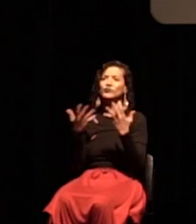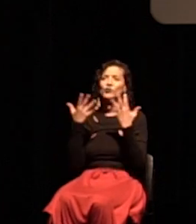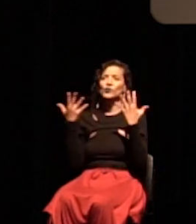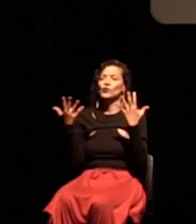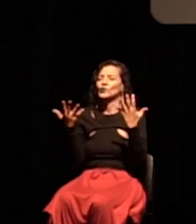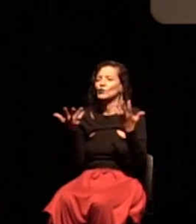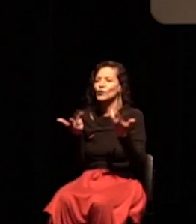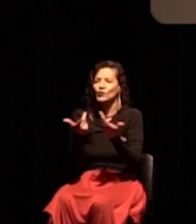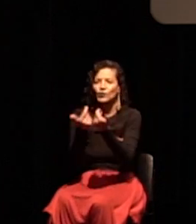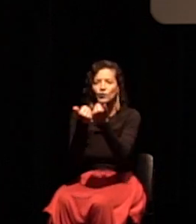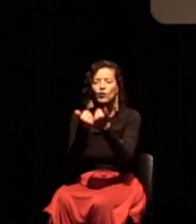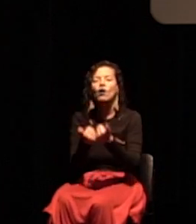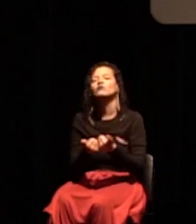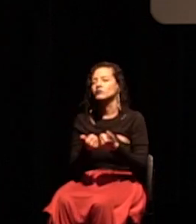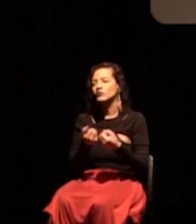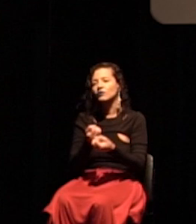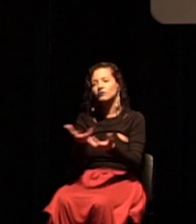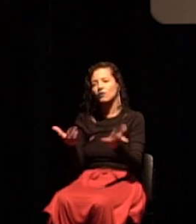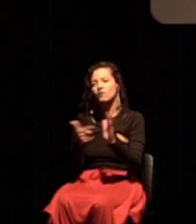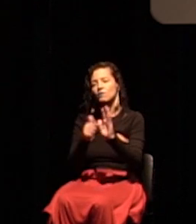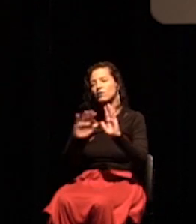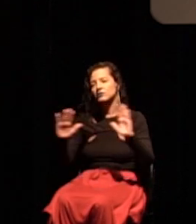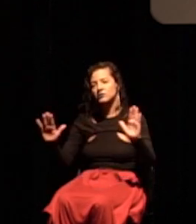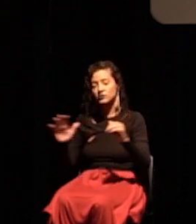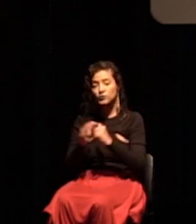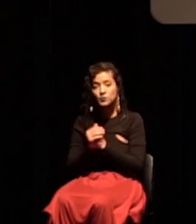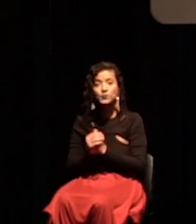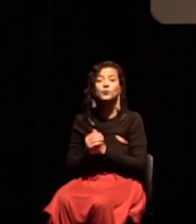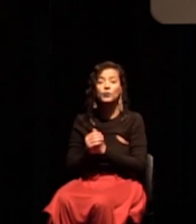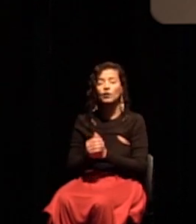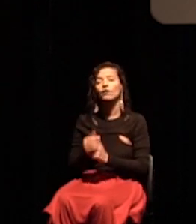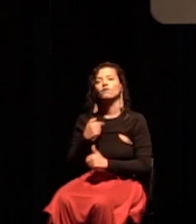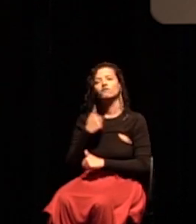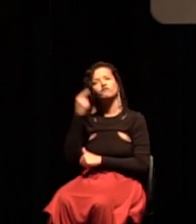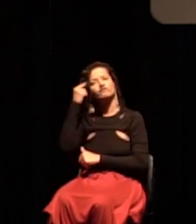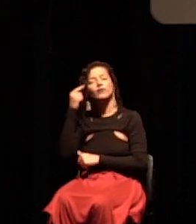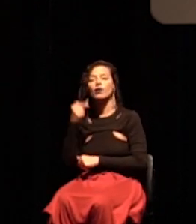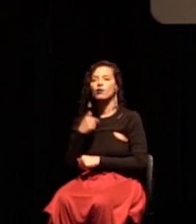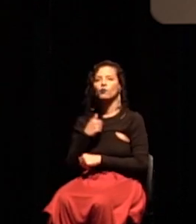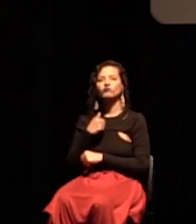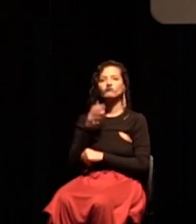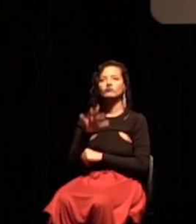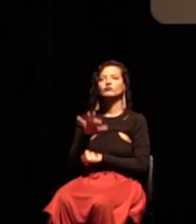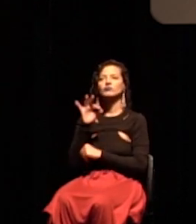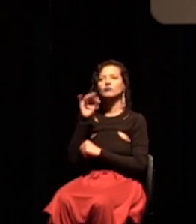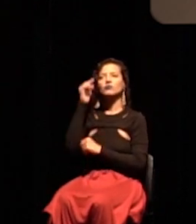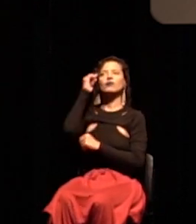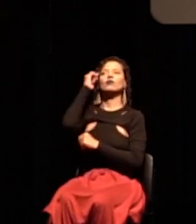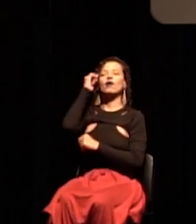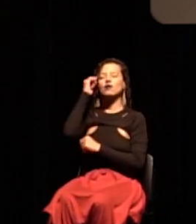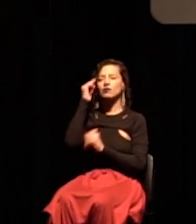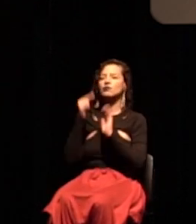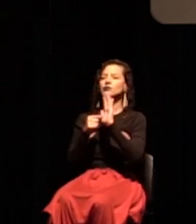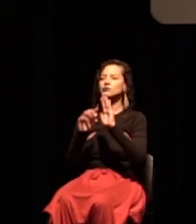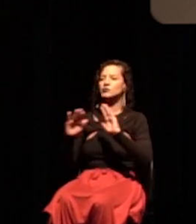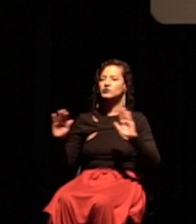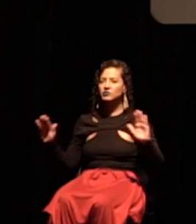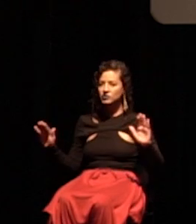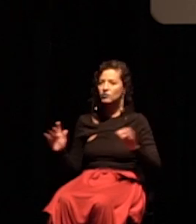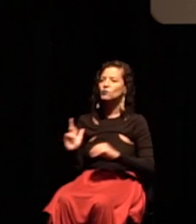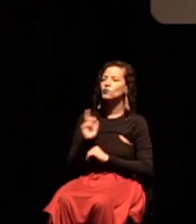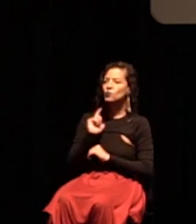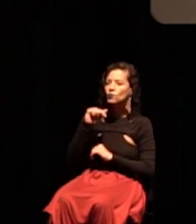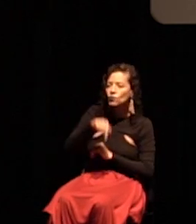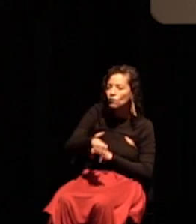para esta apresentação. Eu confesso que quando tive a ideia desta exposição, à primeira que me apresento, eu sou o João Fernandes,